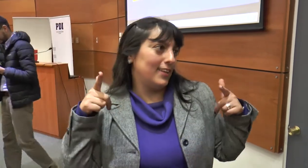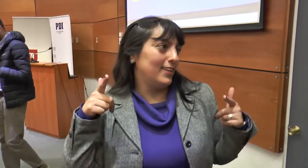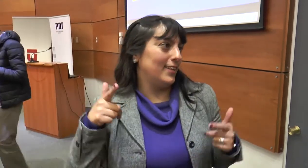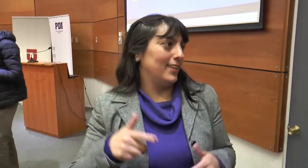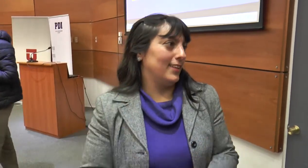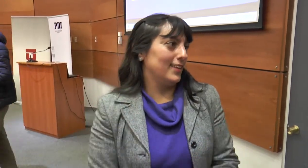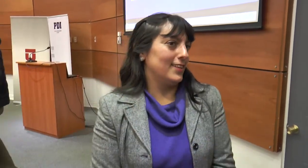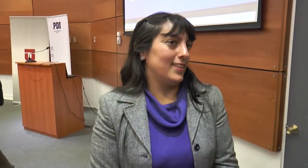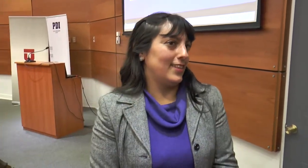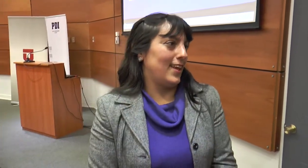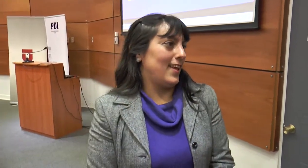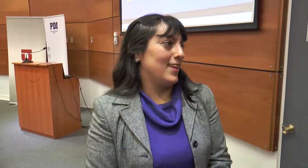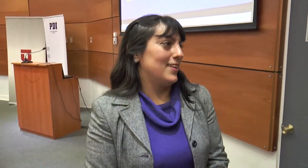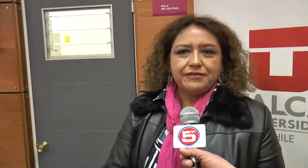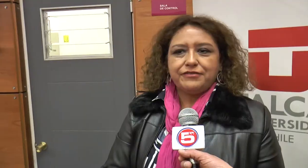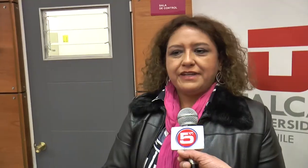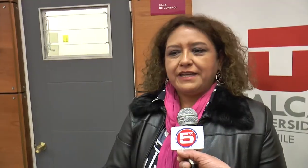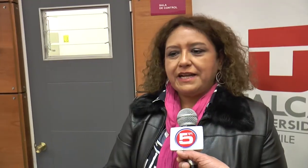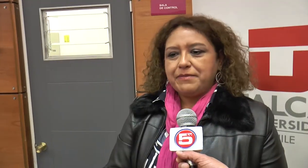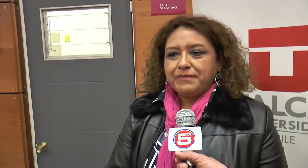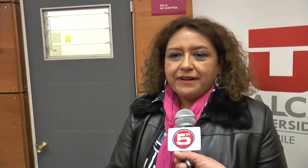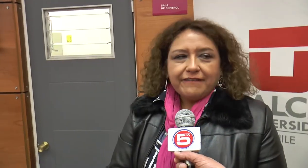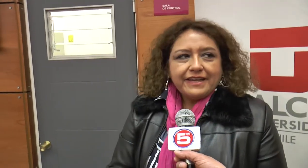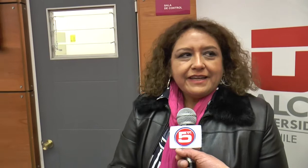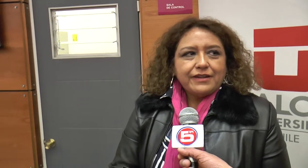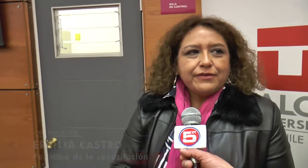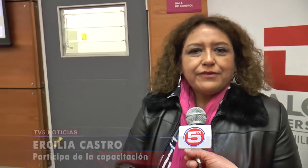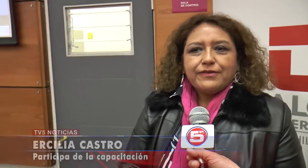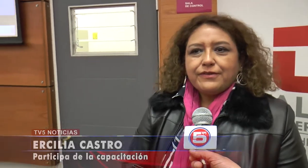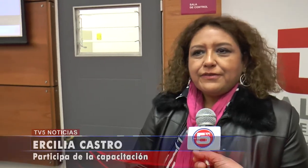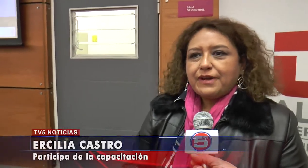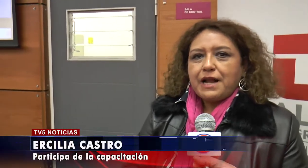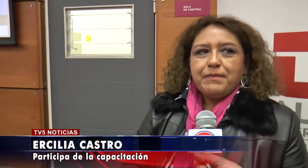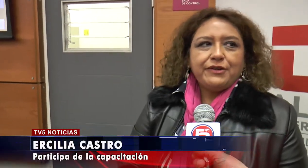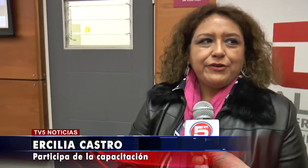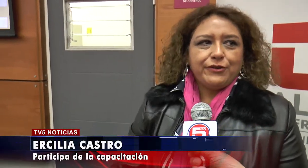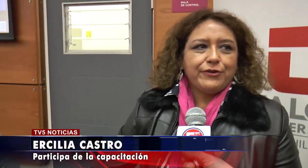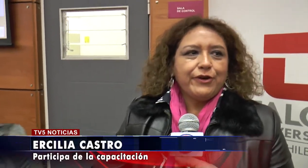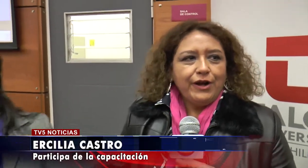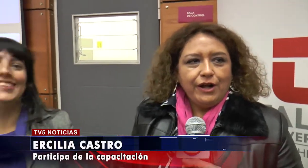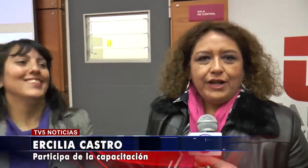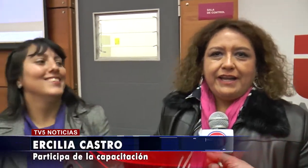Ella vive en Talca. Fue la primera vez que